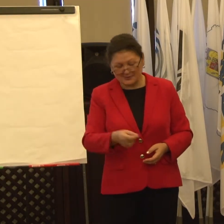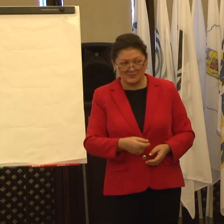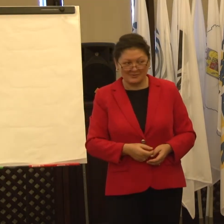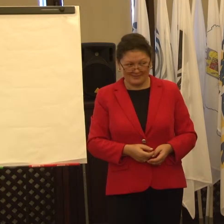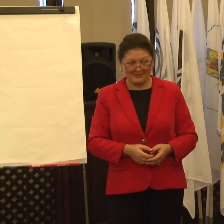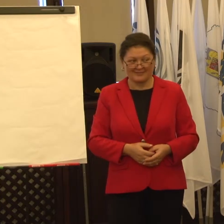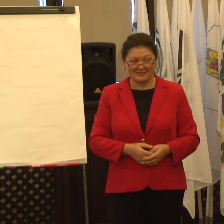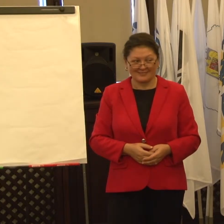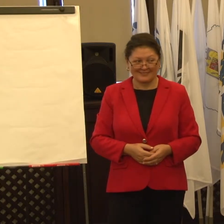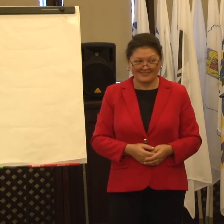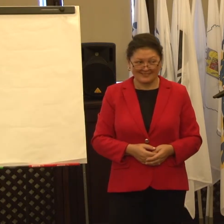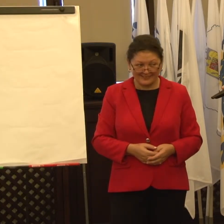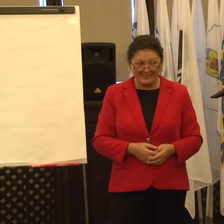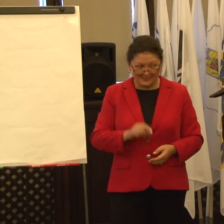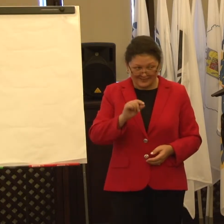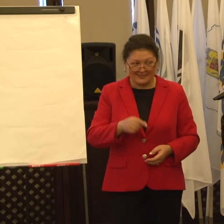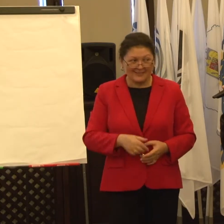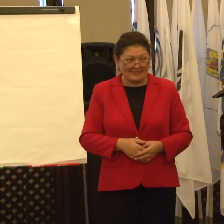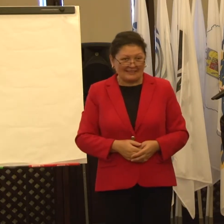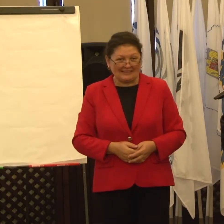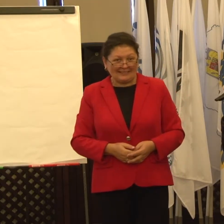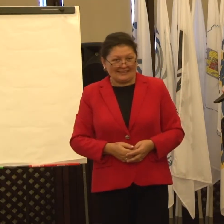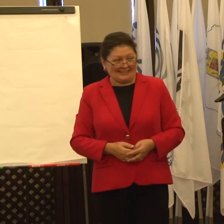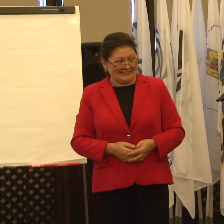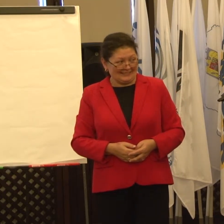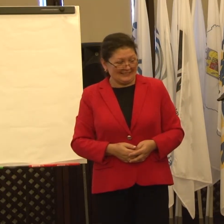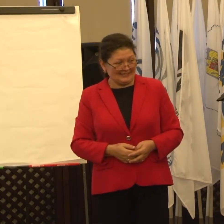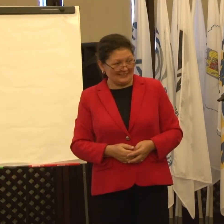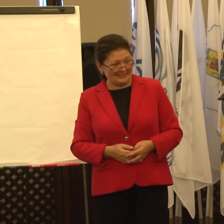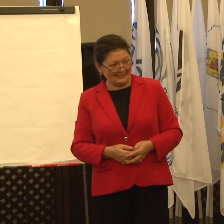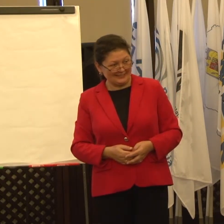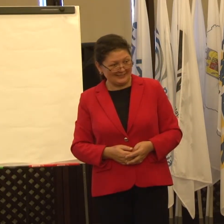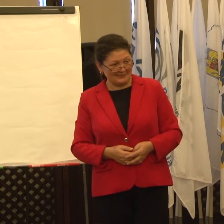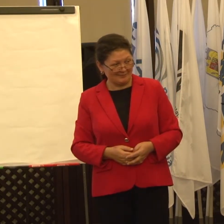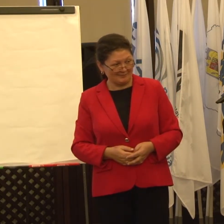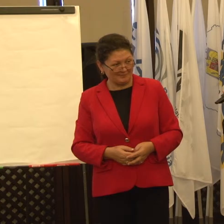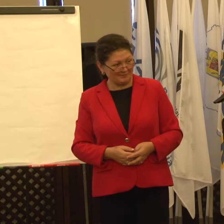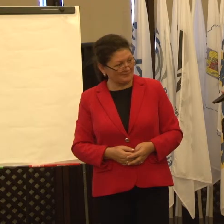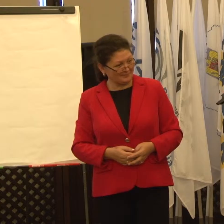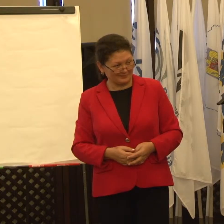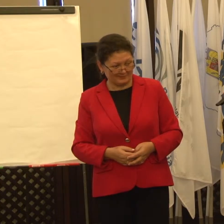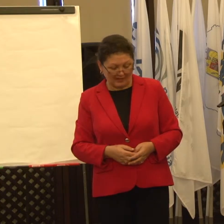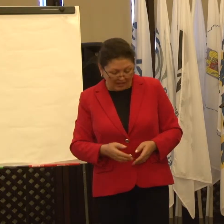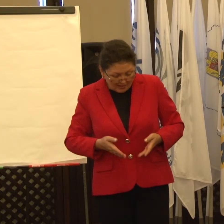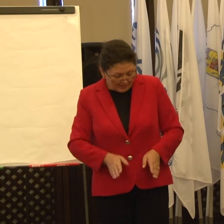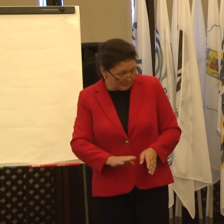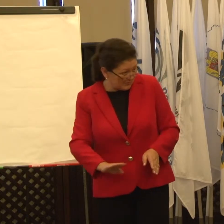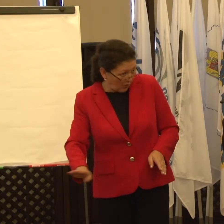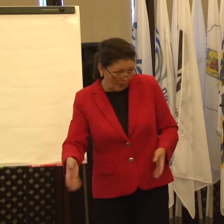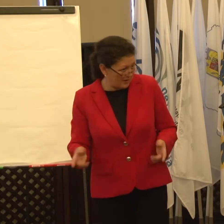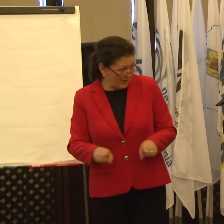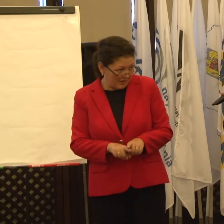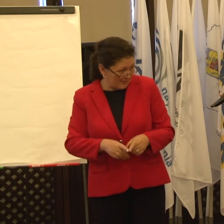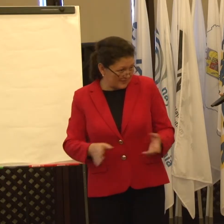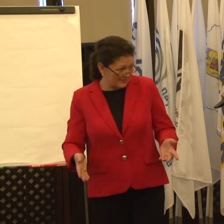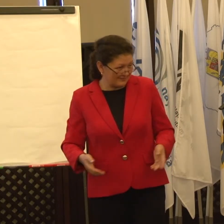plângeri pe care ar putea fi făcute pentru orice alt copil. Pentru că copiii fac aceleași lucruri în clasă.